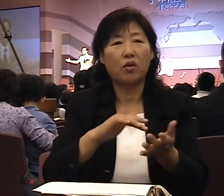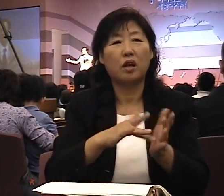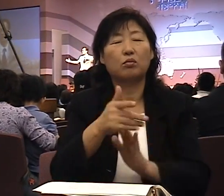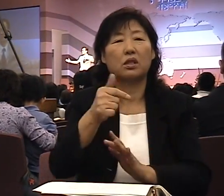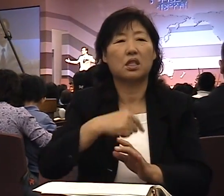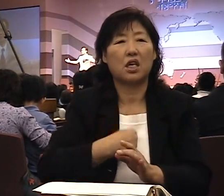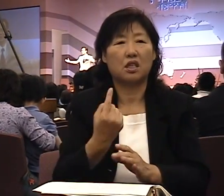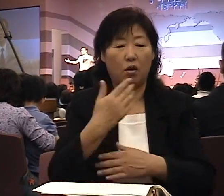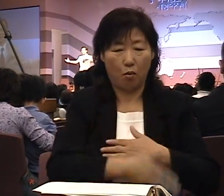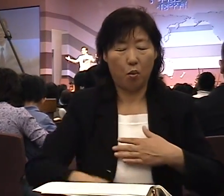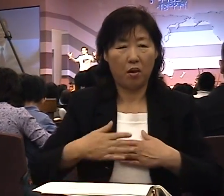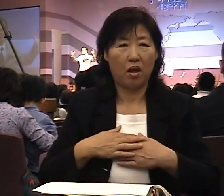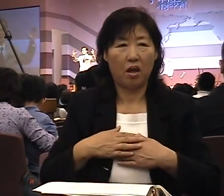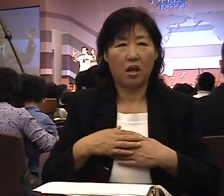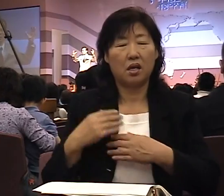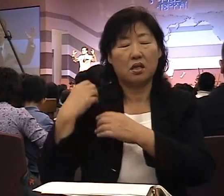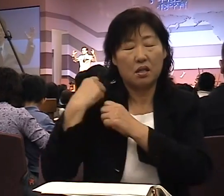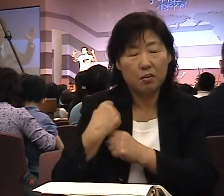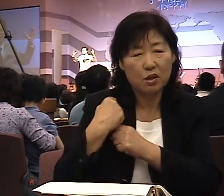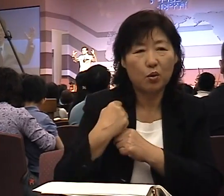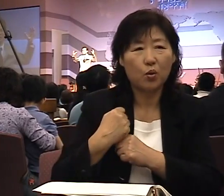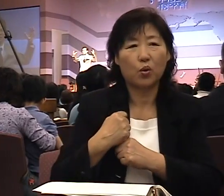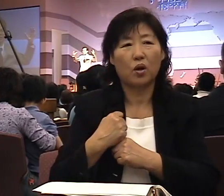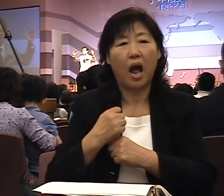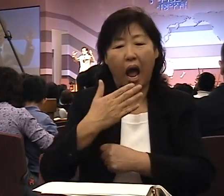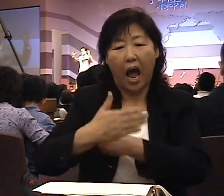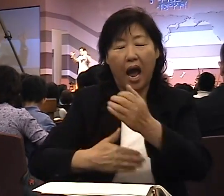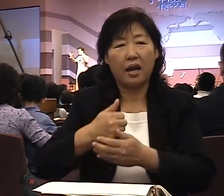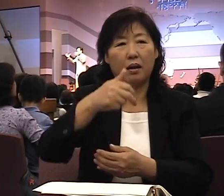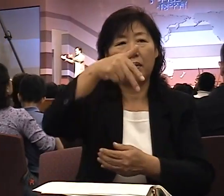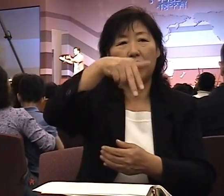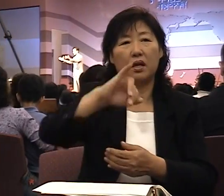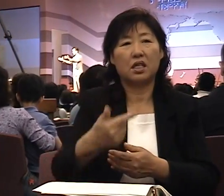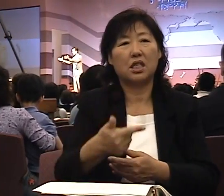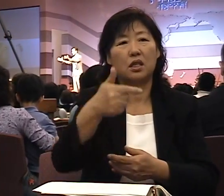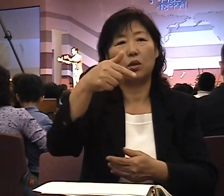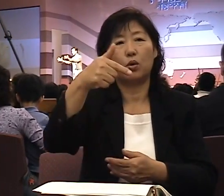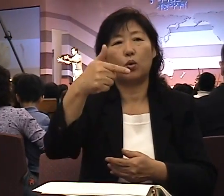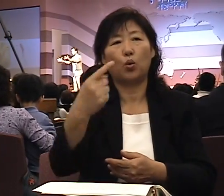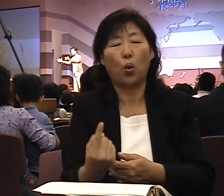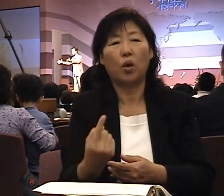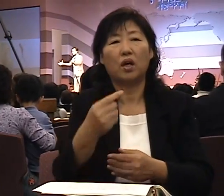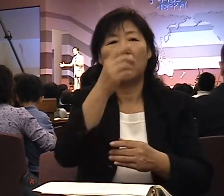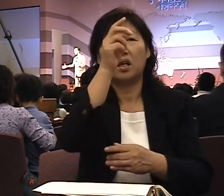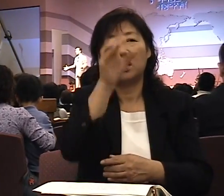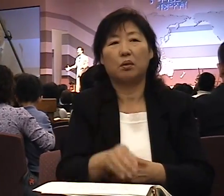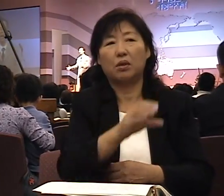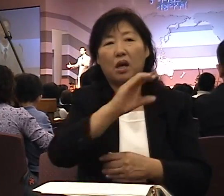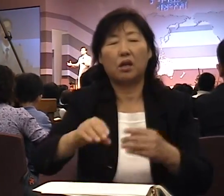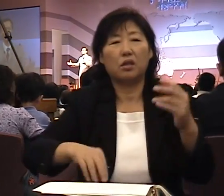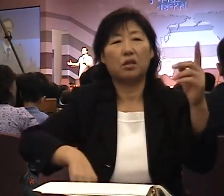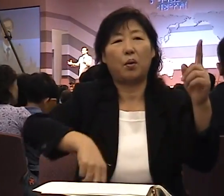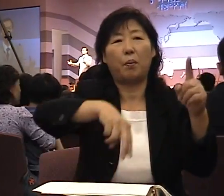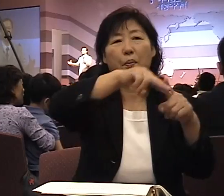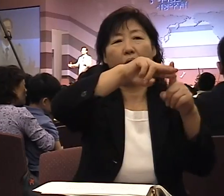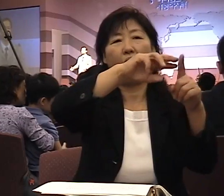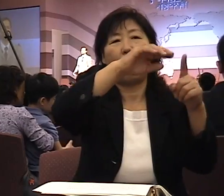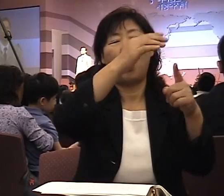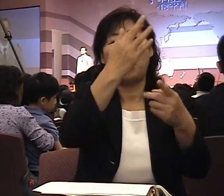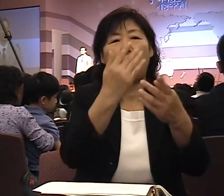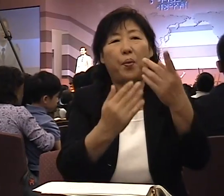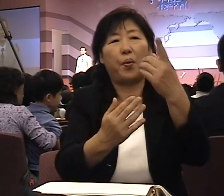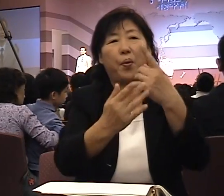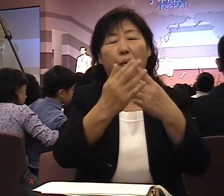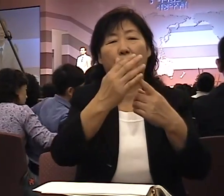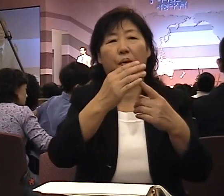달려주셨어요. 하나님의 진노의 불이 십자가에서 태워졌기 때문에 이제 십자가 앞에 나오는 자들은 구원받을